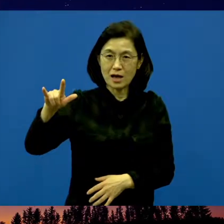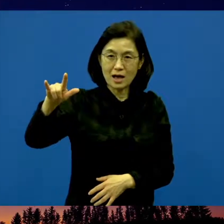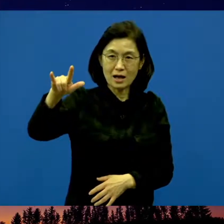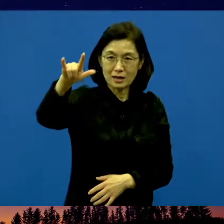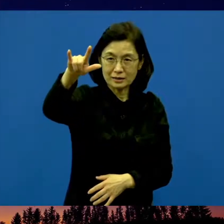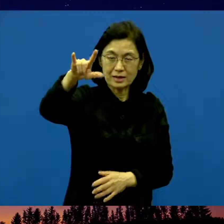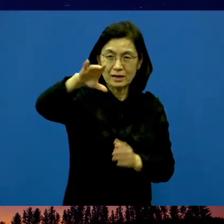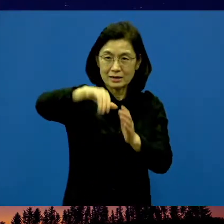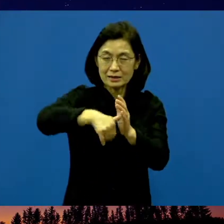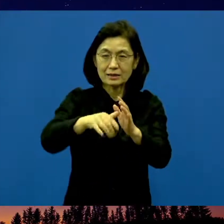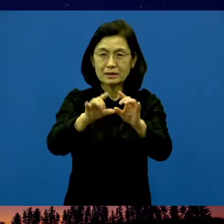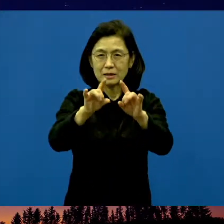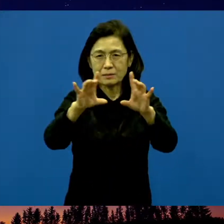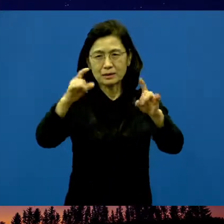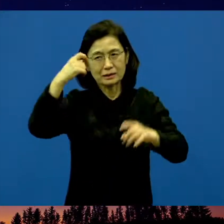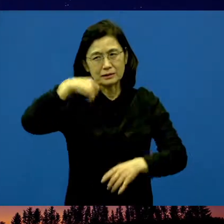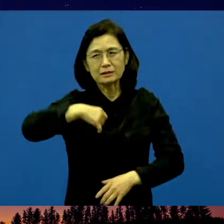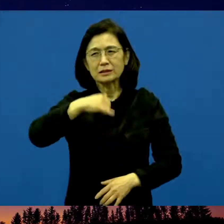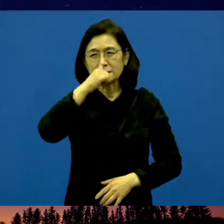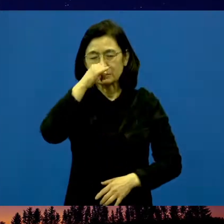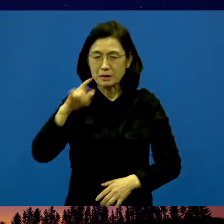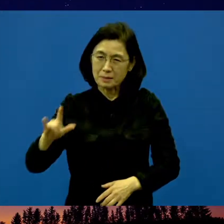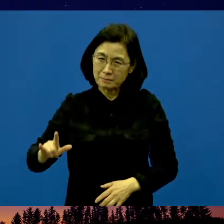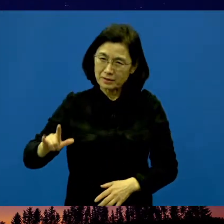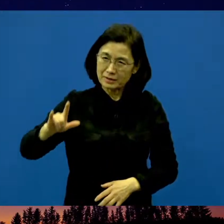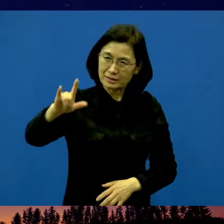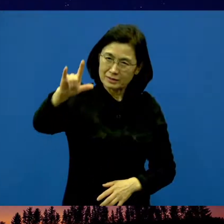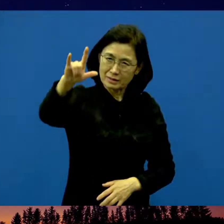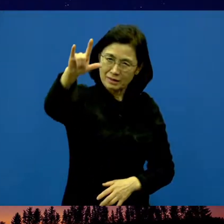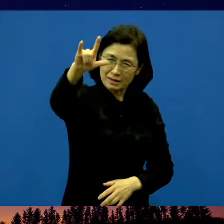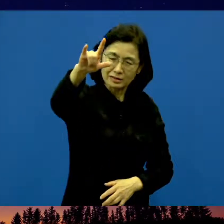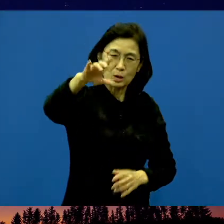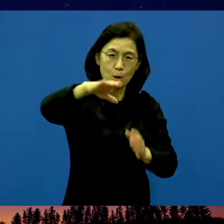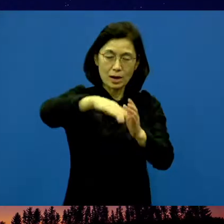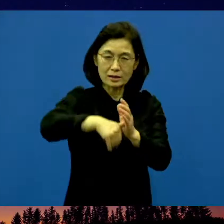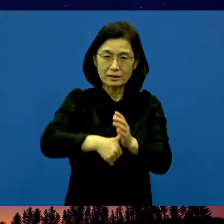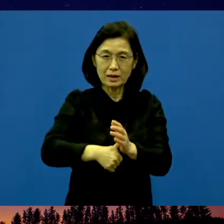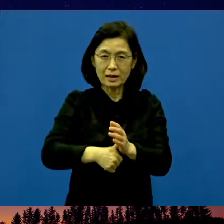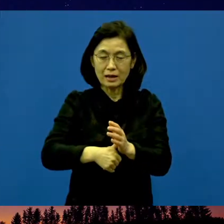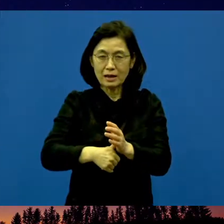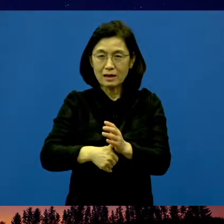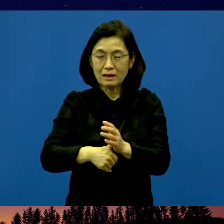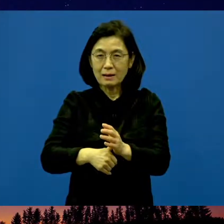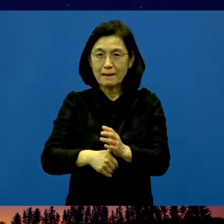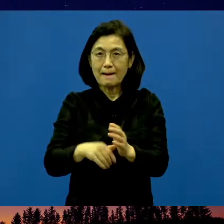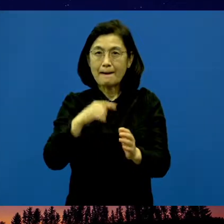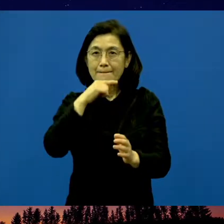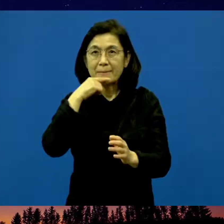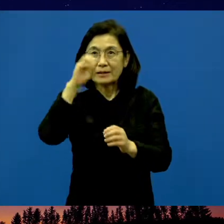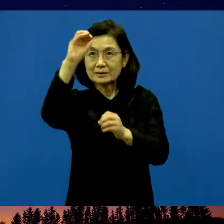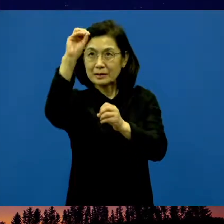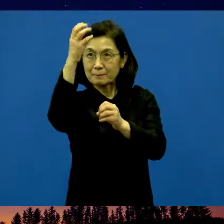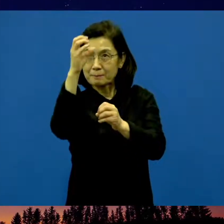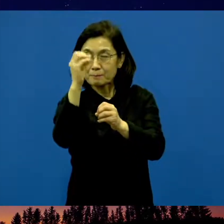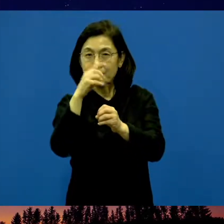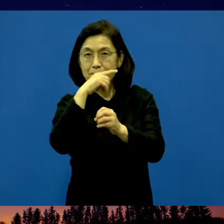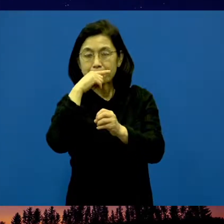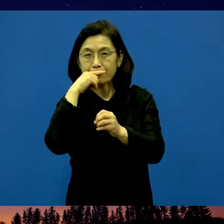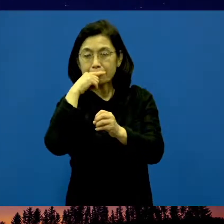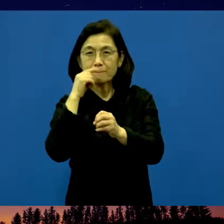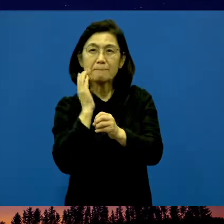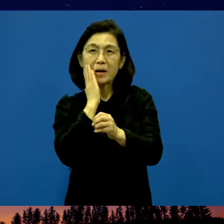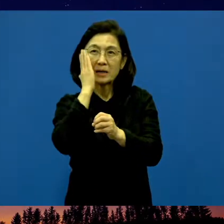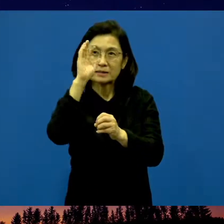탈 때마다 그걸 많이 느껴요. 자유가 와요. 자유가. 비행기 타면 신호등이 없습니다. 또 뭐 전봇대 걸릴